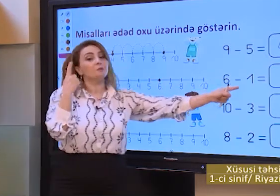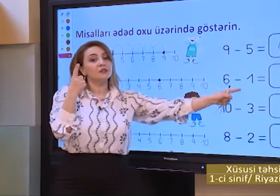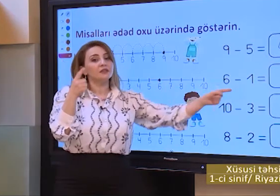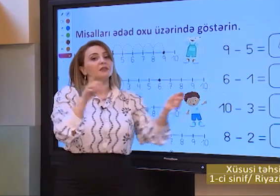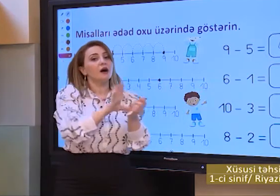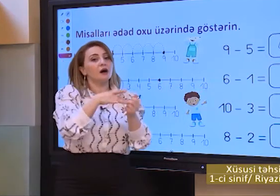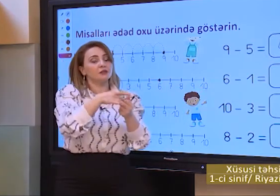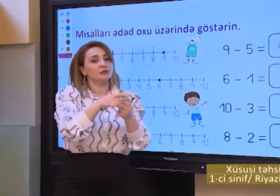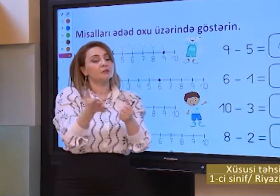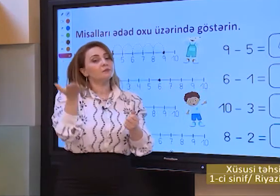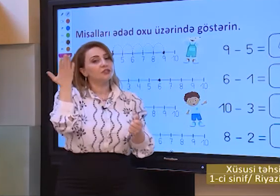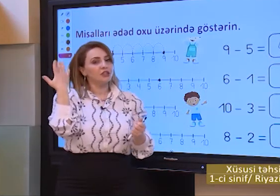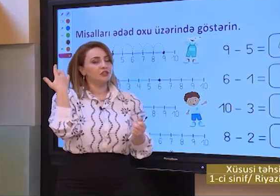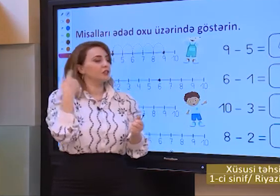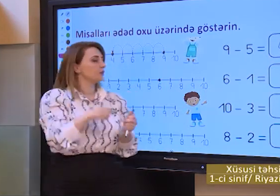1 addım geri gedirik.